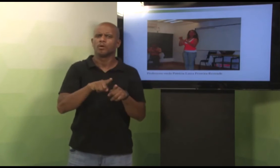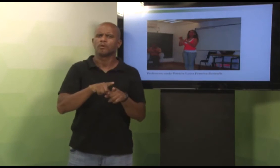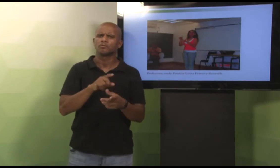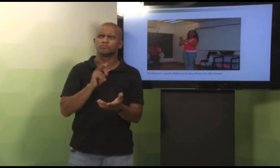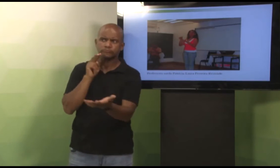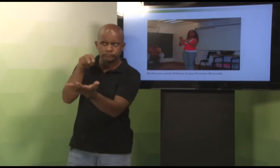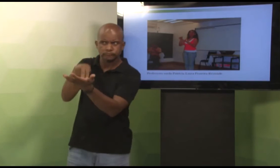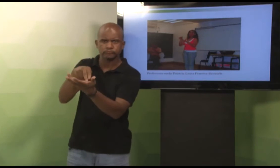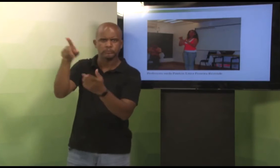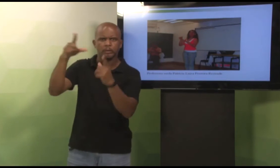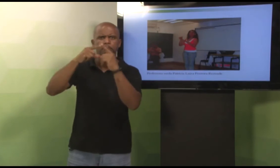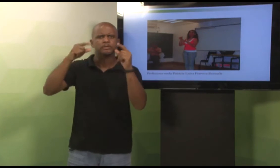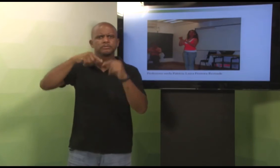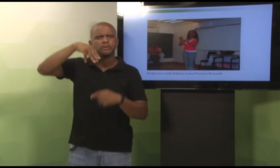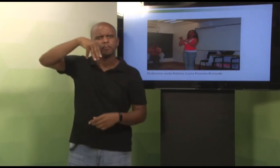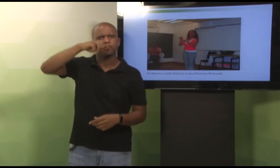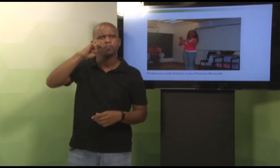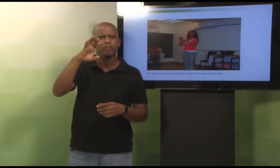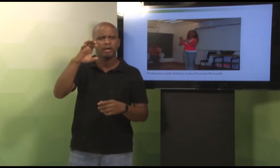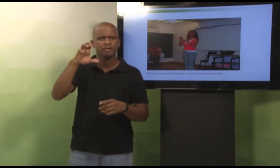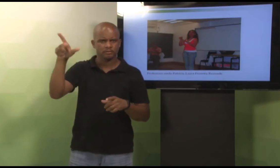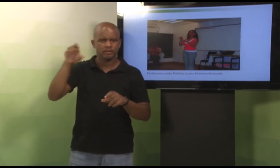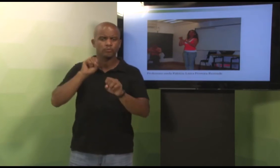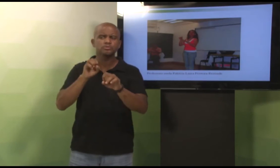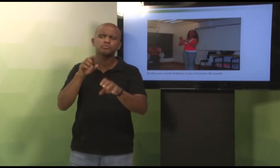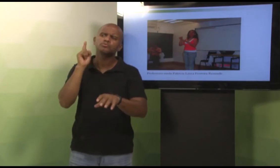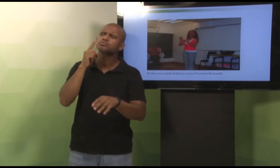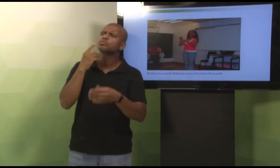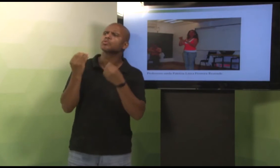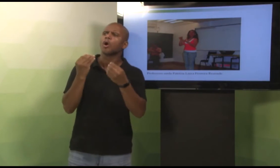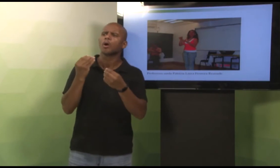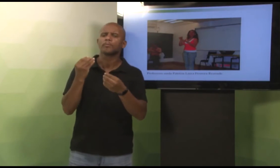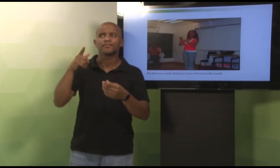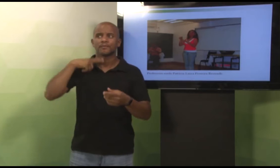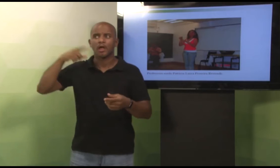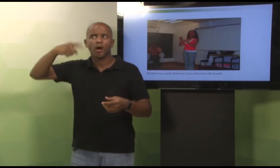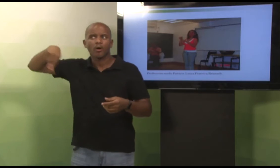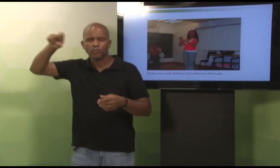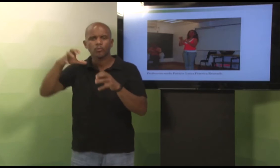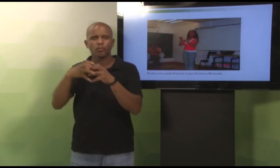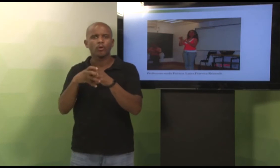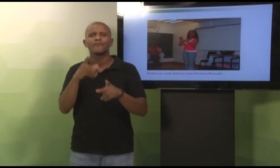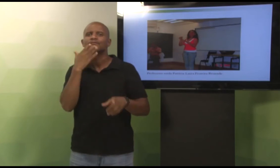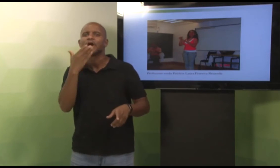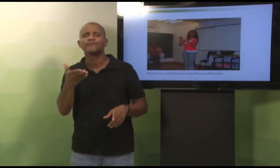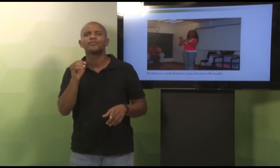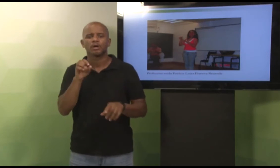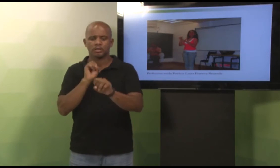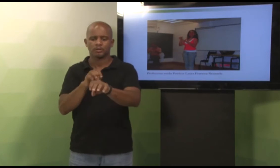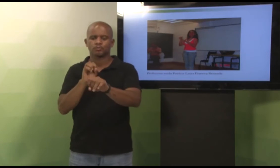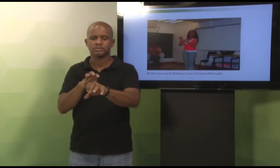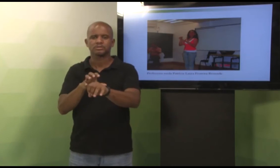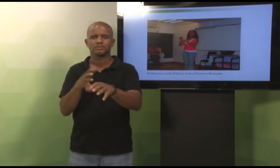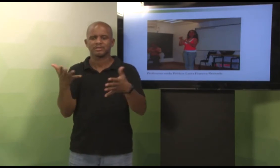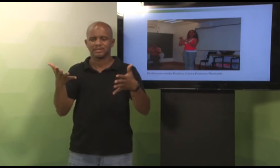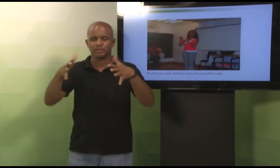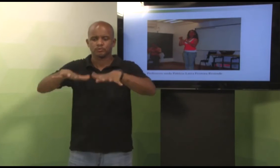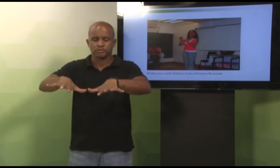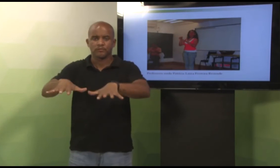sinais. Patrícia esteve em Brasília, representando e reivindicando a educação